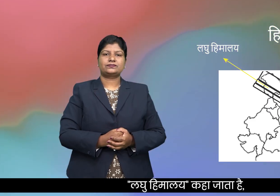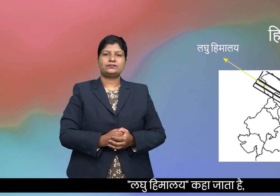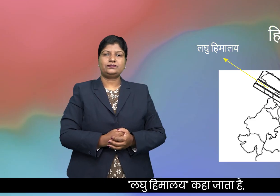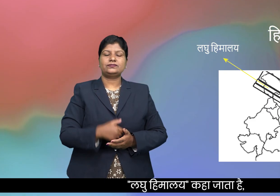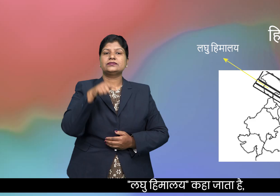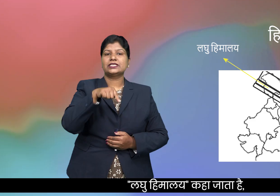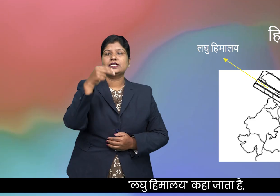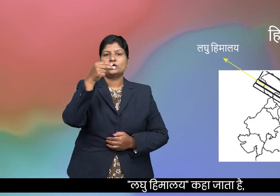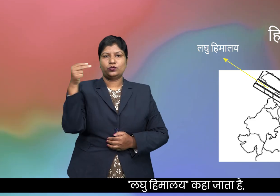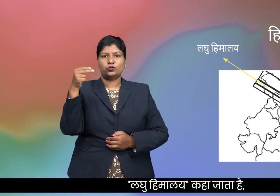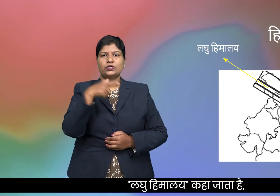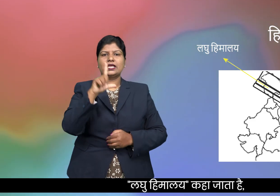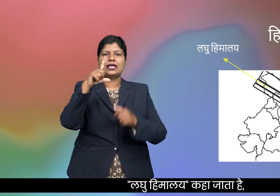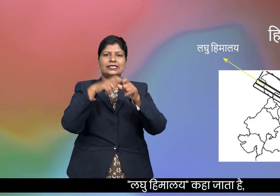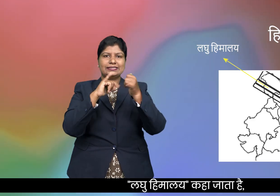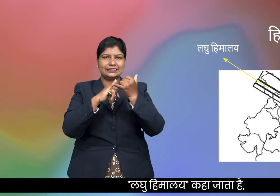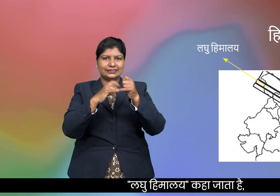लघु हिमालय कहा जाता है,